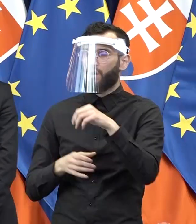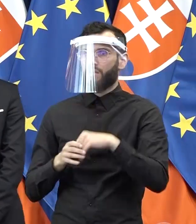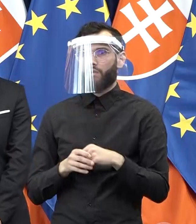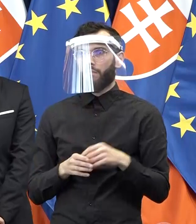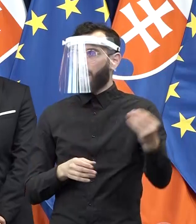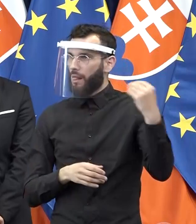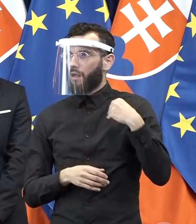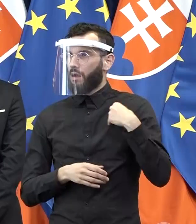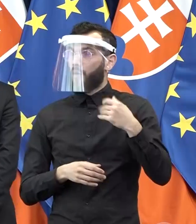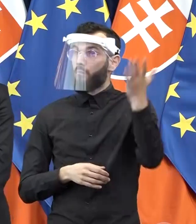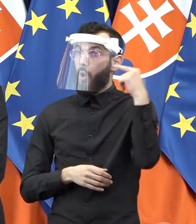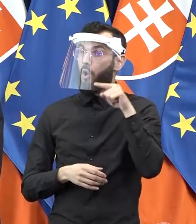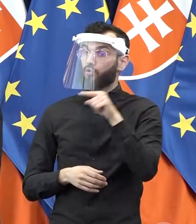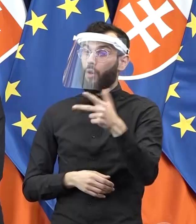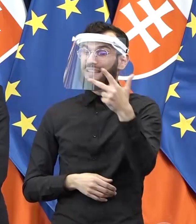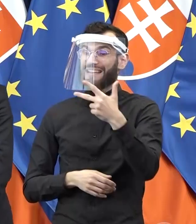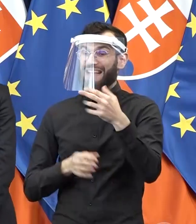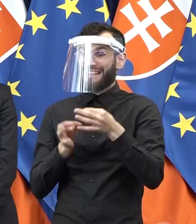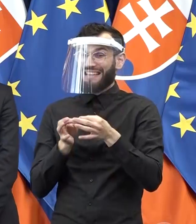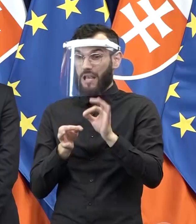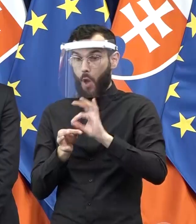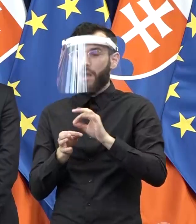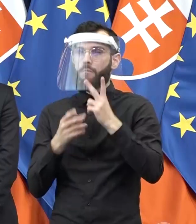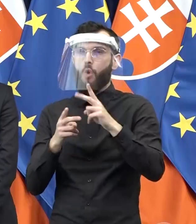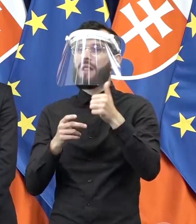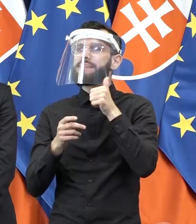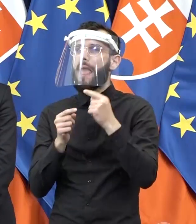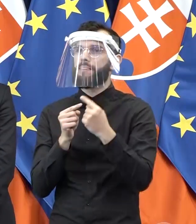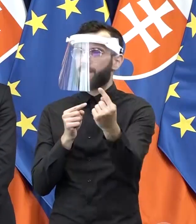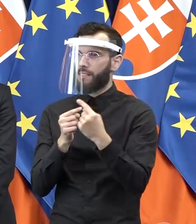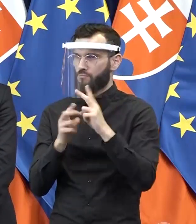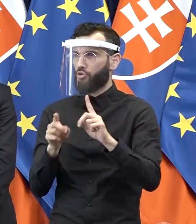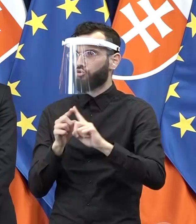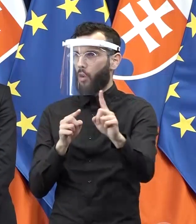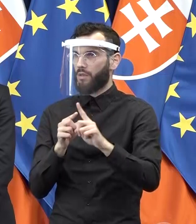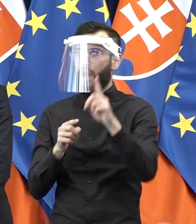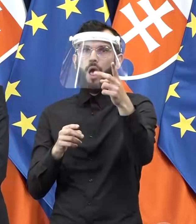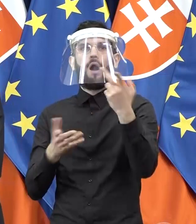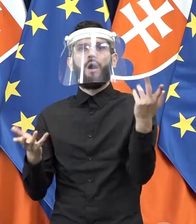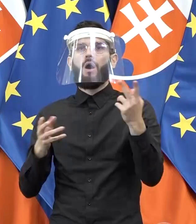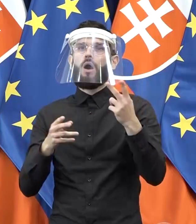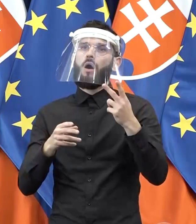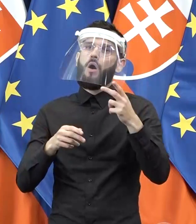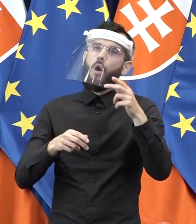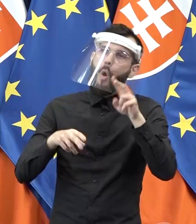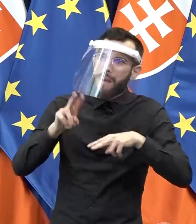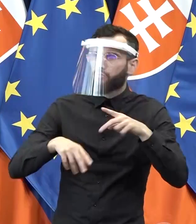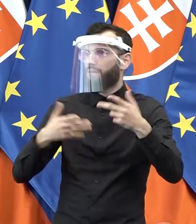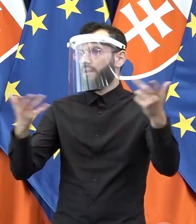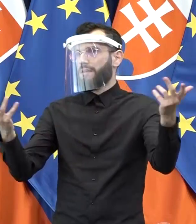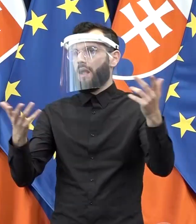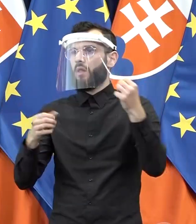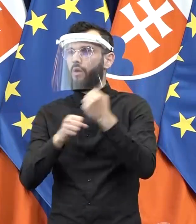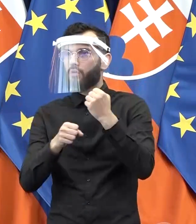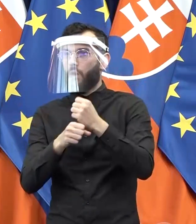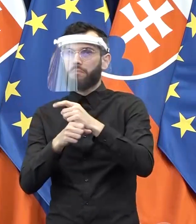nám. Teda povedalo sa, že do 30 kilometrov môžu docházať denne. Ďalšia vec je napríklad opatrovateľky alebo zdravotné sestry, ktoré pracujú buď na dva